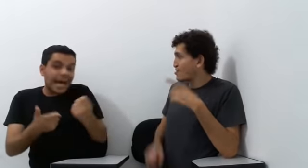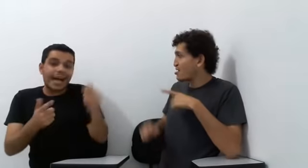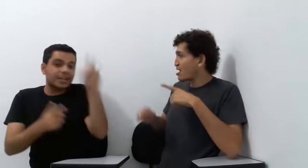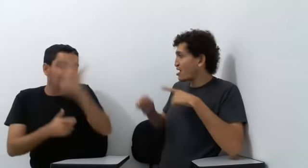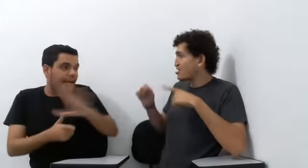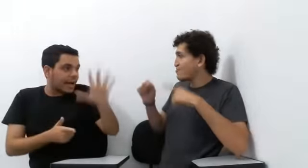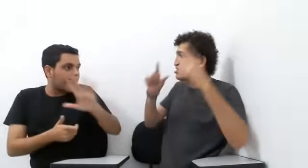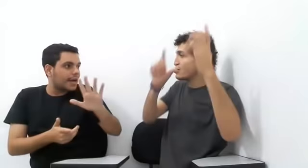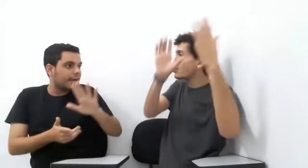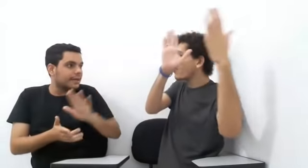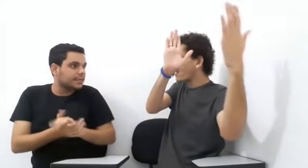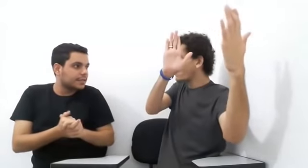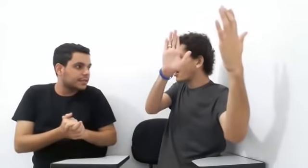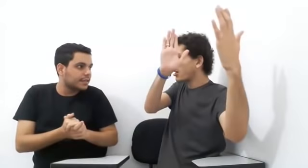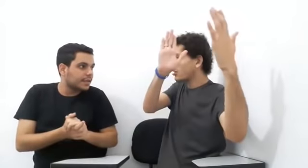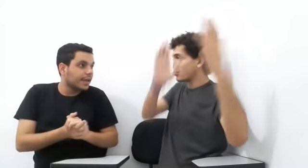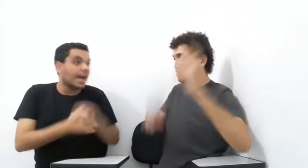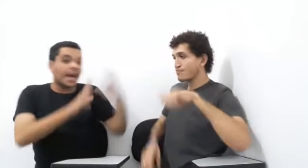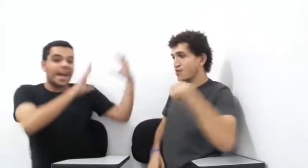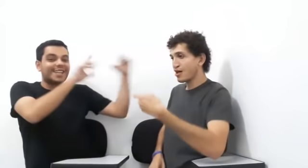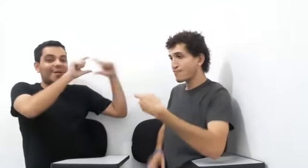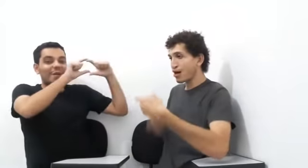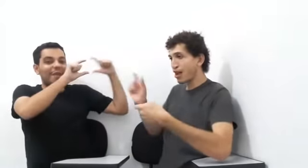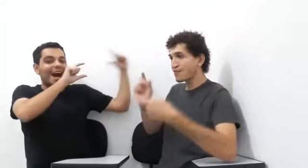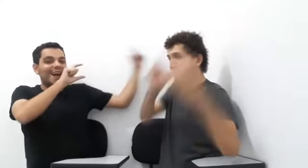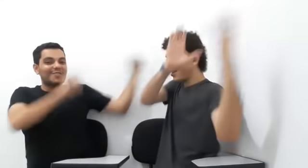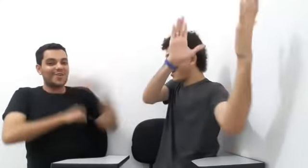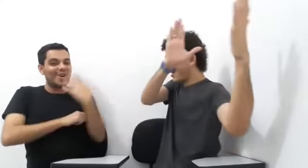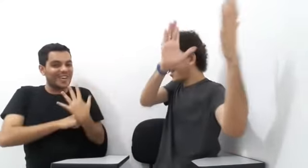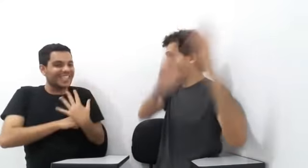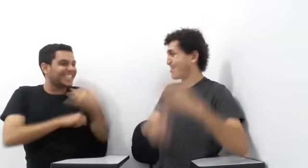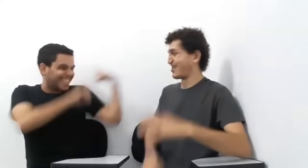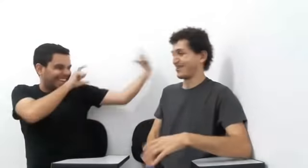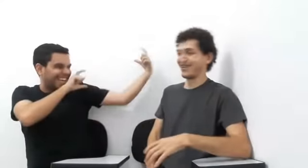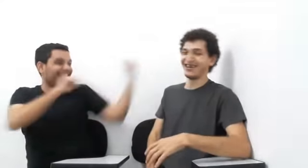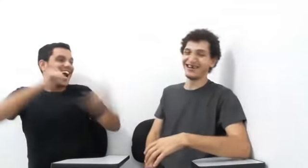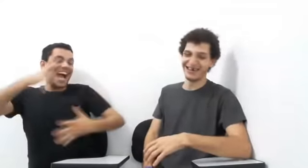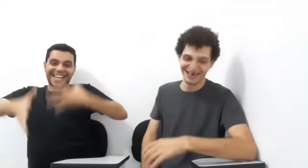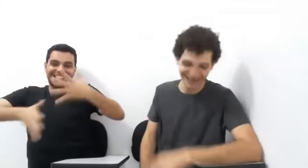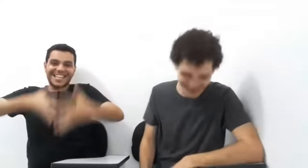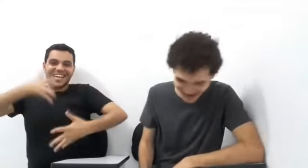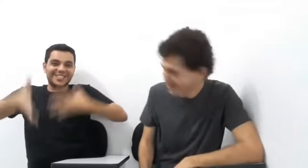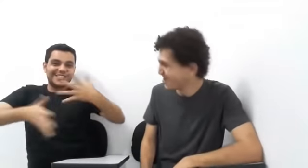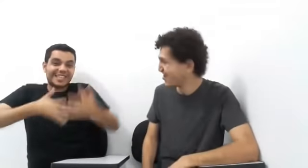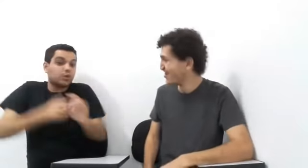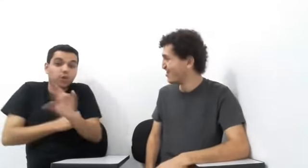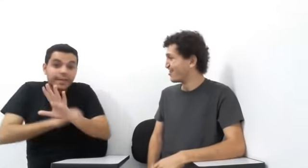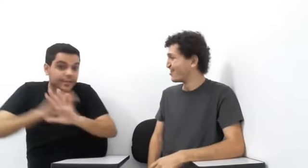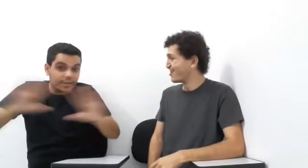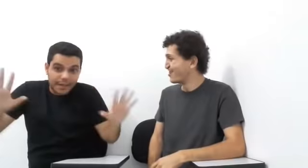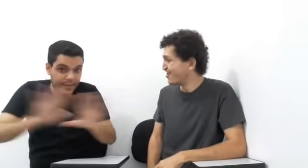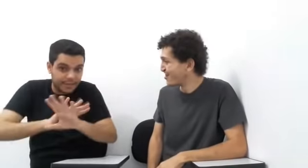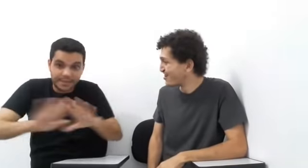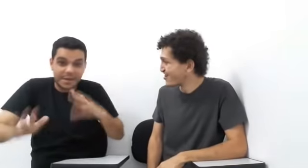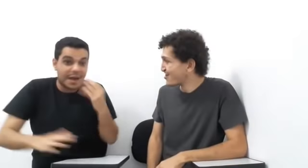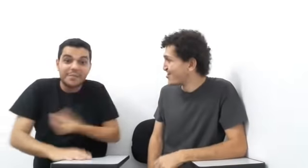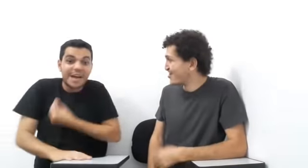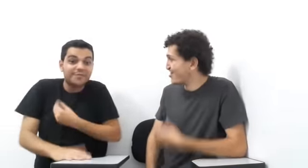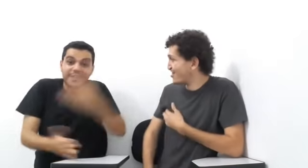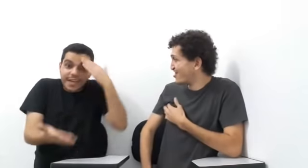sinais gerais. Que tem uma palavra colorida aqui, aí sinaliza um sinal. Só isso que eu sabia. Assim, na minha vida eu